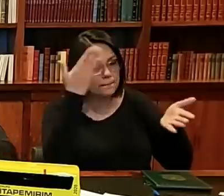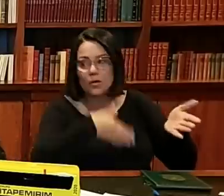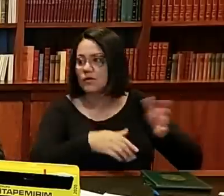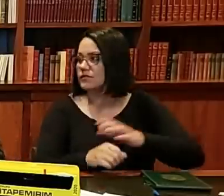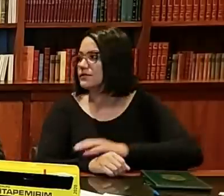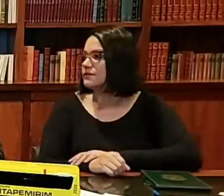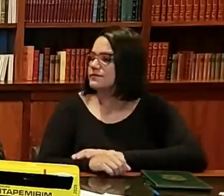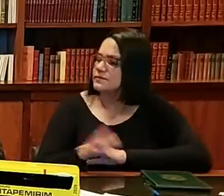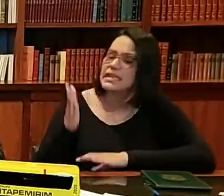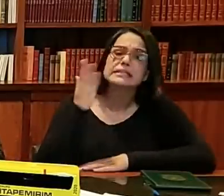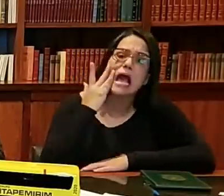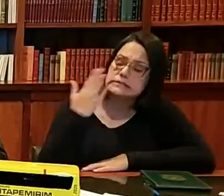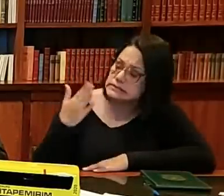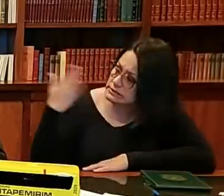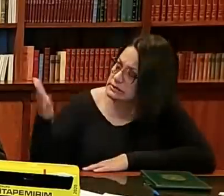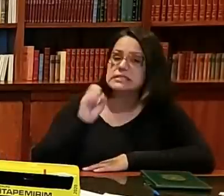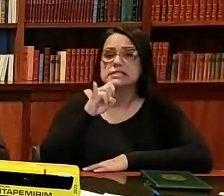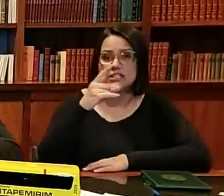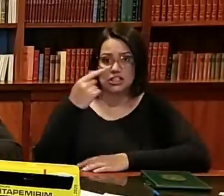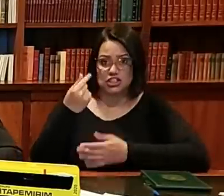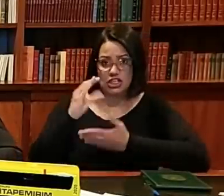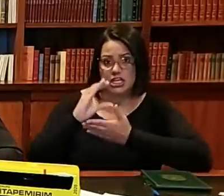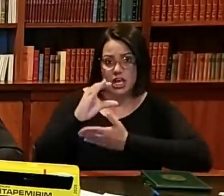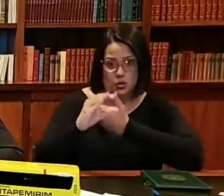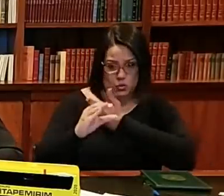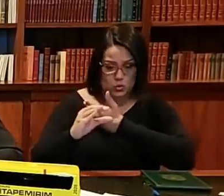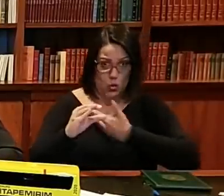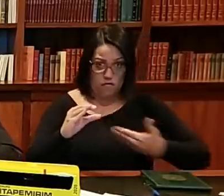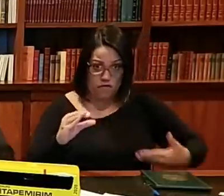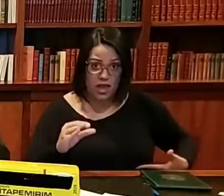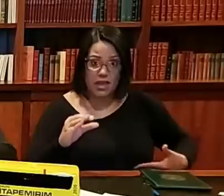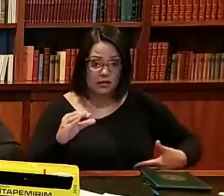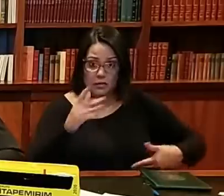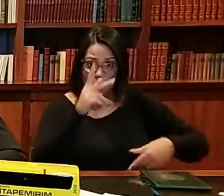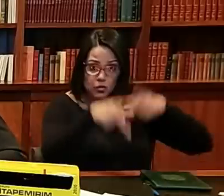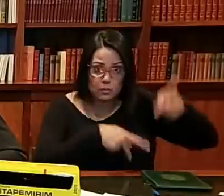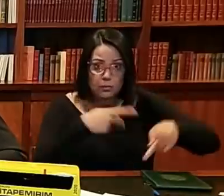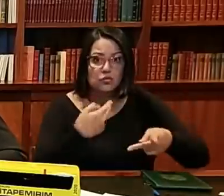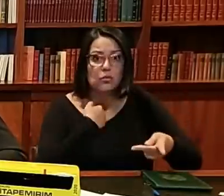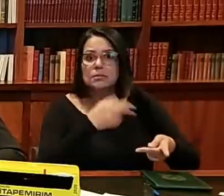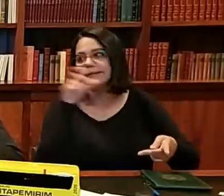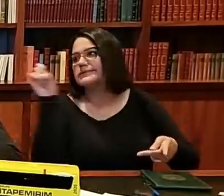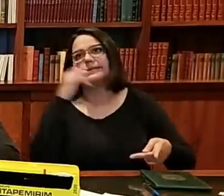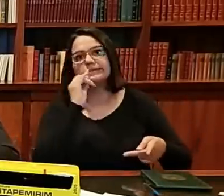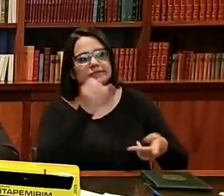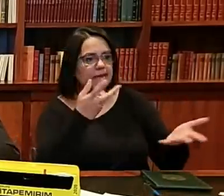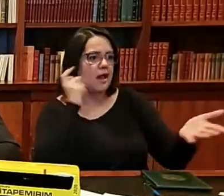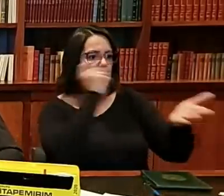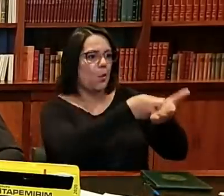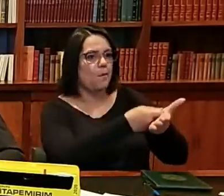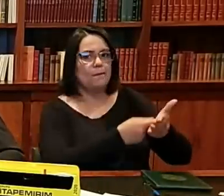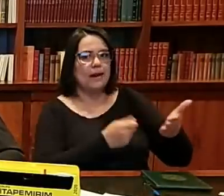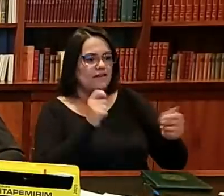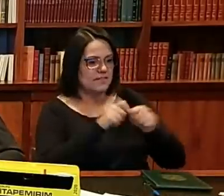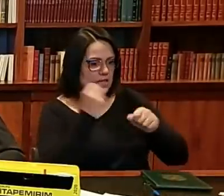só. Quando entra dinheiro público, você tem que ter um cuidado enorme. Você não pode investir numa ponte que liga o nada ao lugar